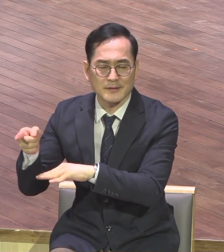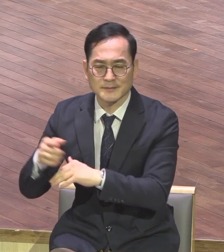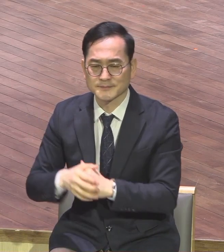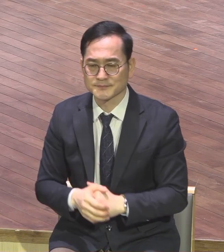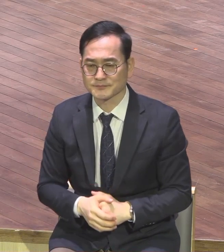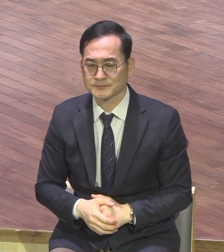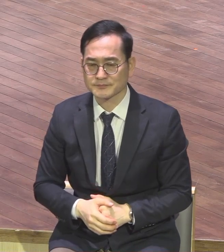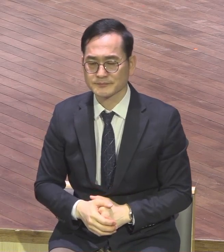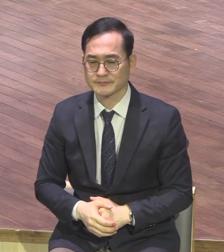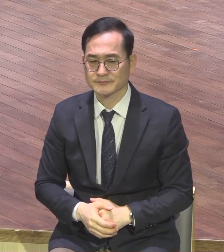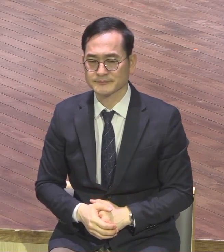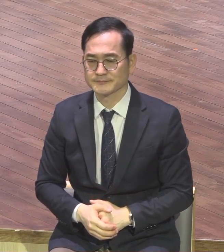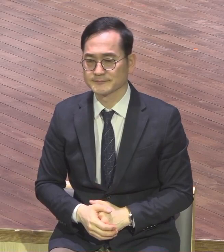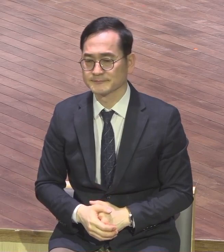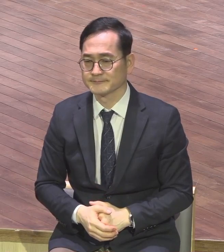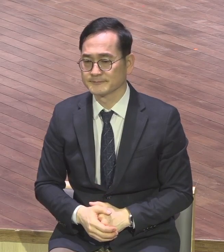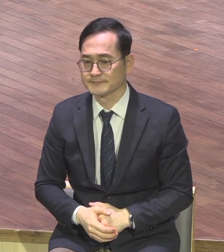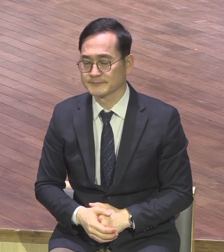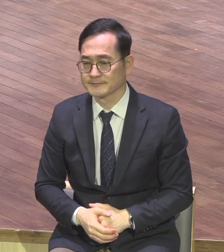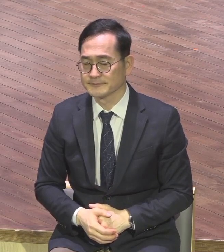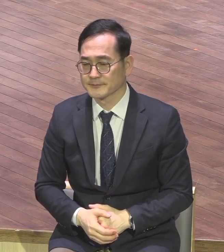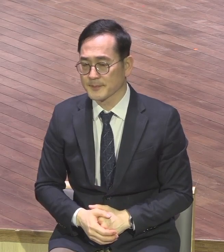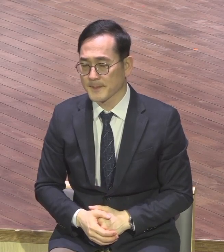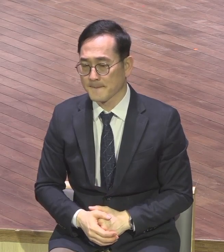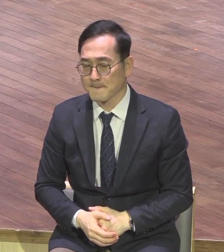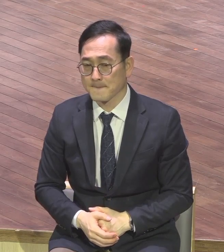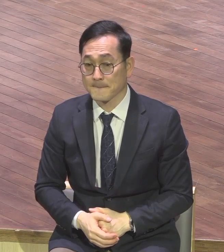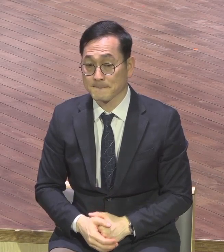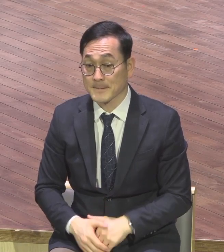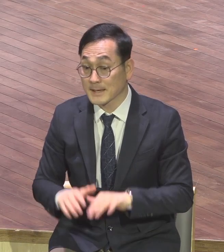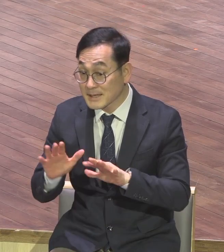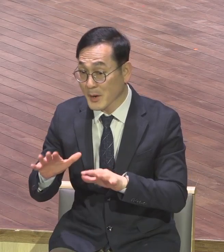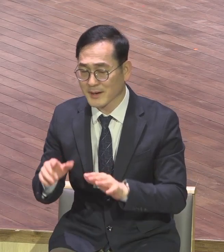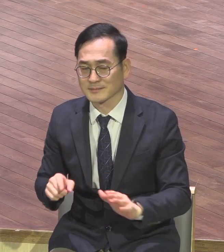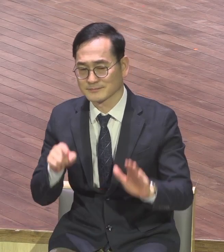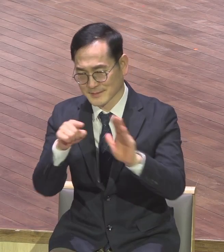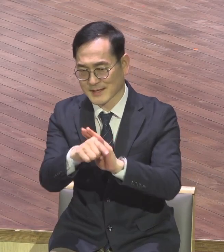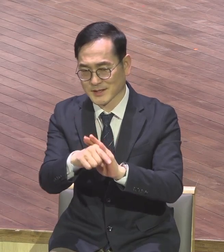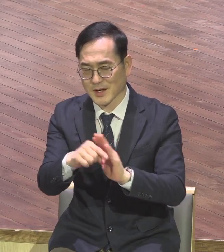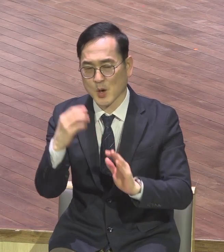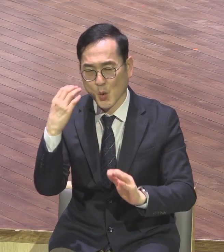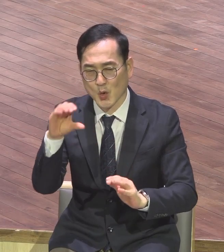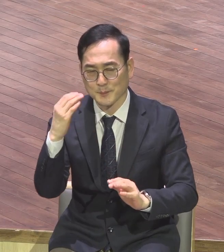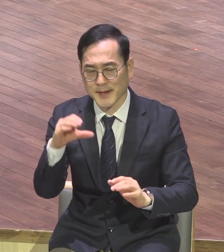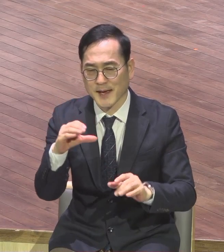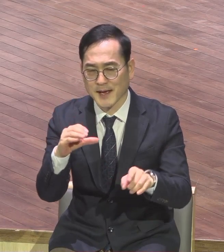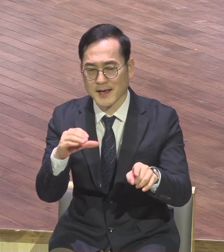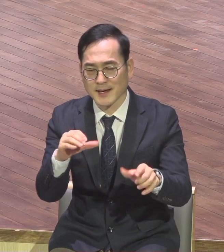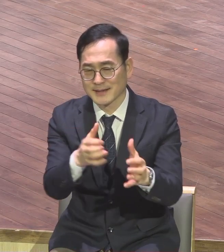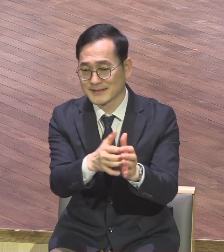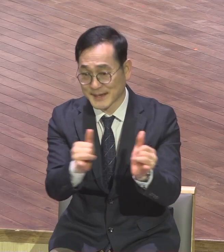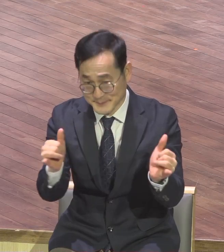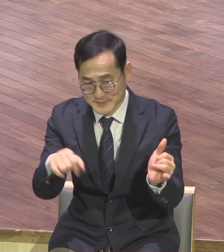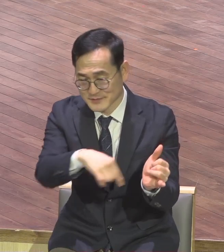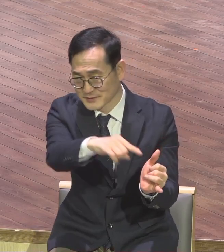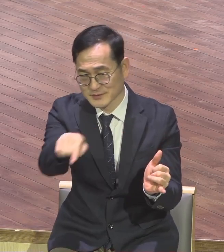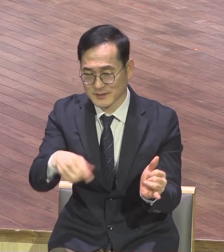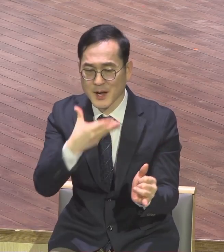이번에 하나님께서 생명의 문을 여셨는데 무엇보다도 그 현장은요. 복음의